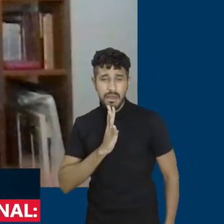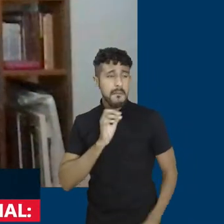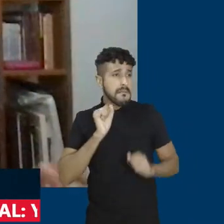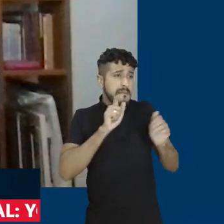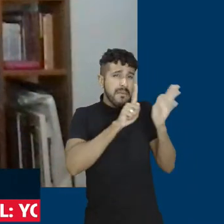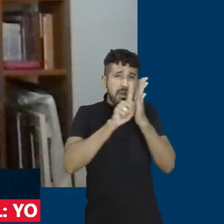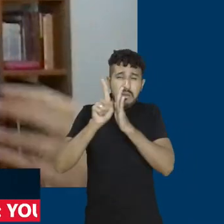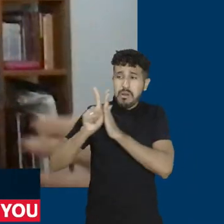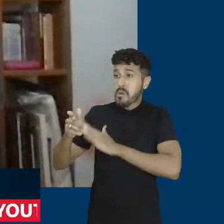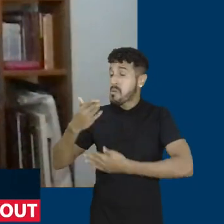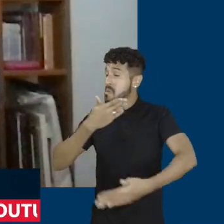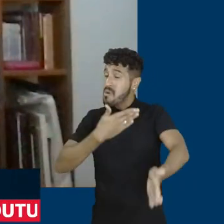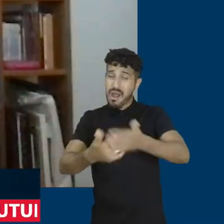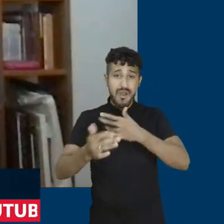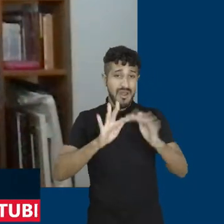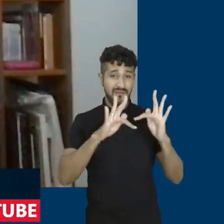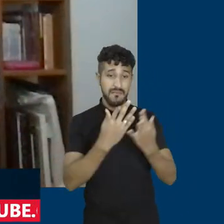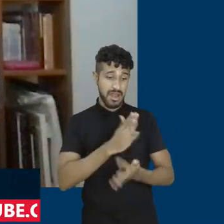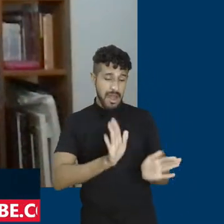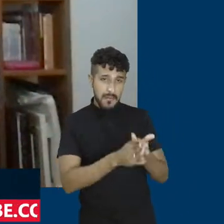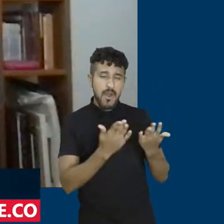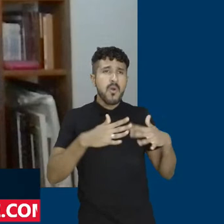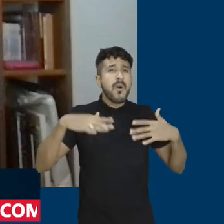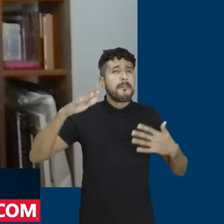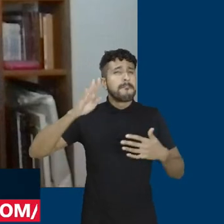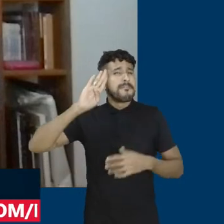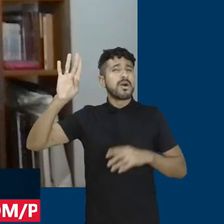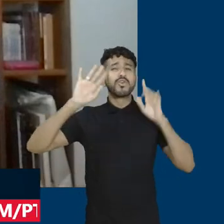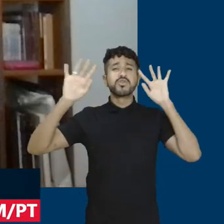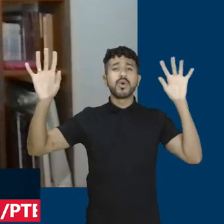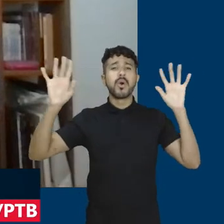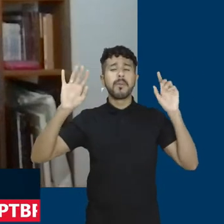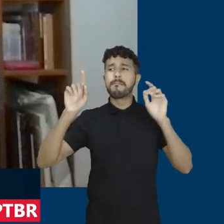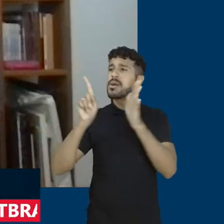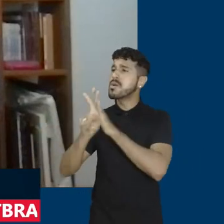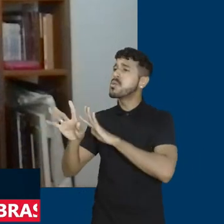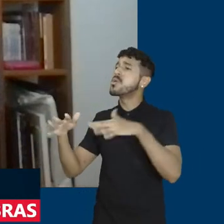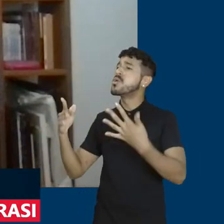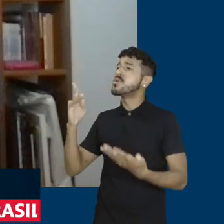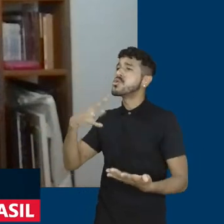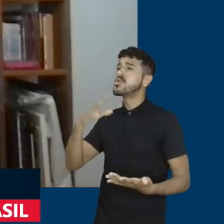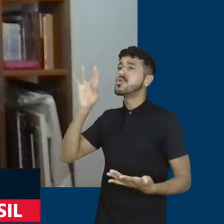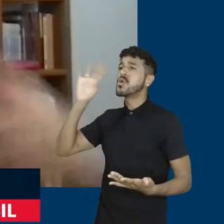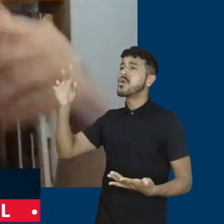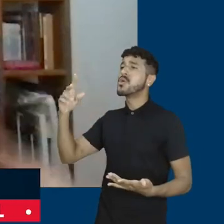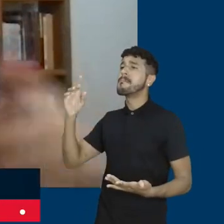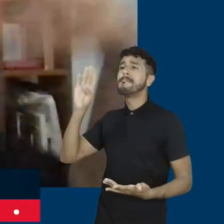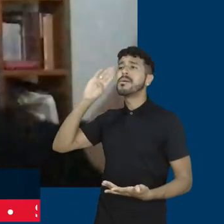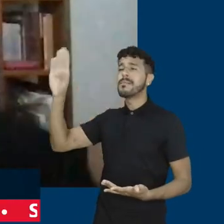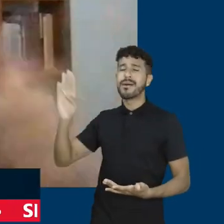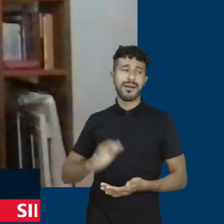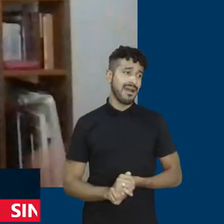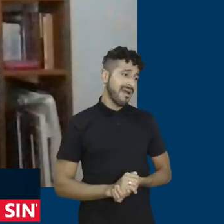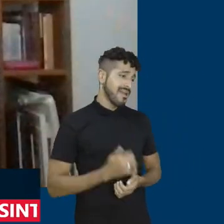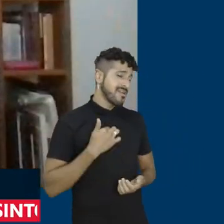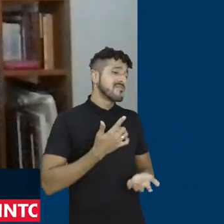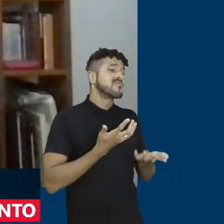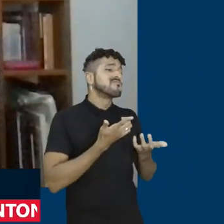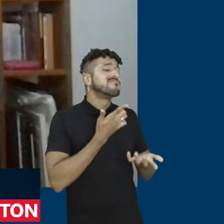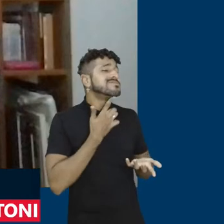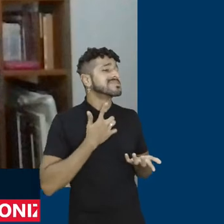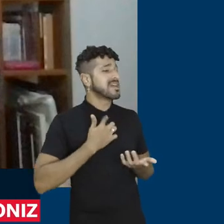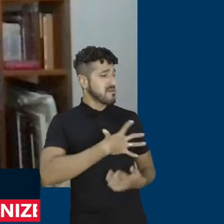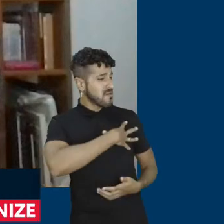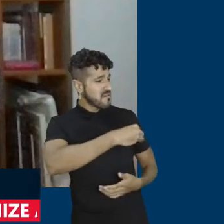qualquer família pobre, qual é seu maior sonho? A resposta vai ser que meu filho vire doutor, que meu filho se forme, que vá para